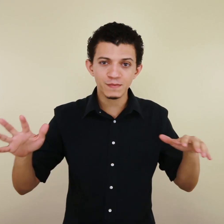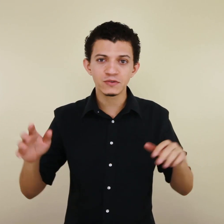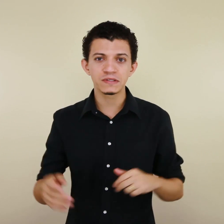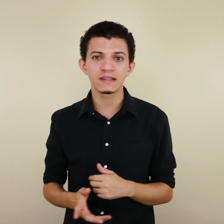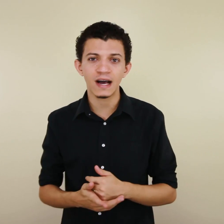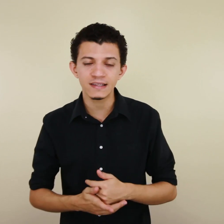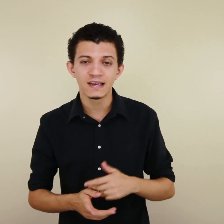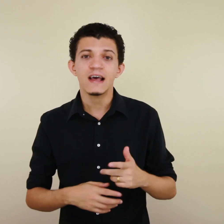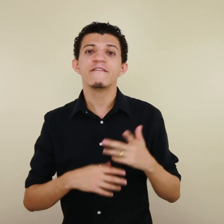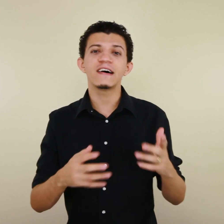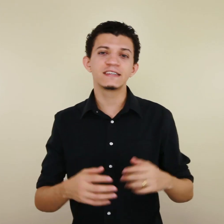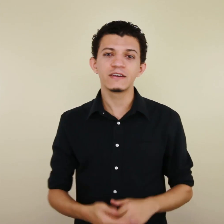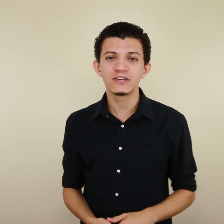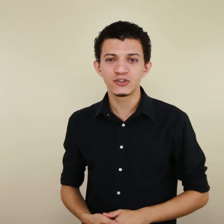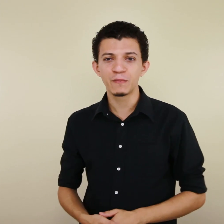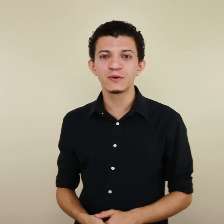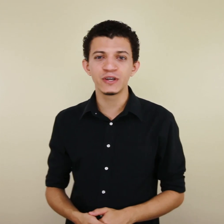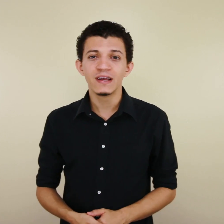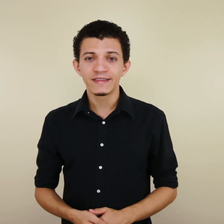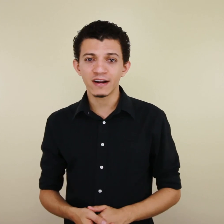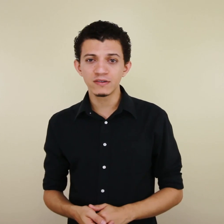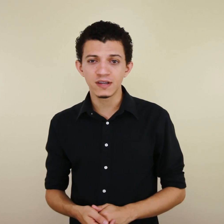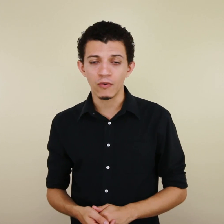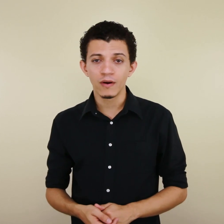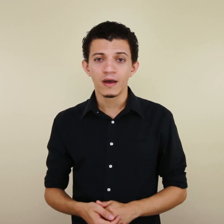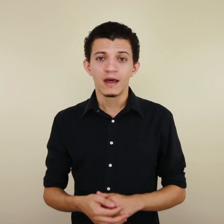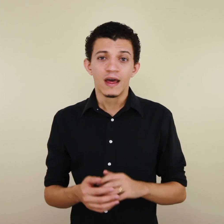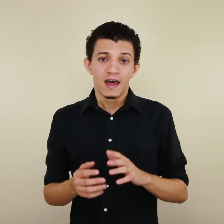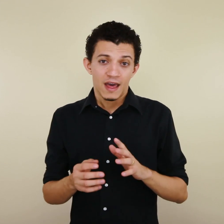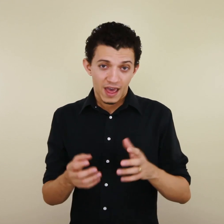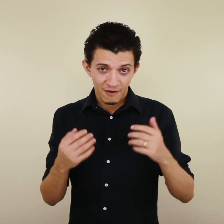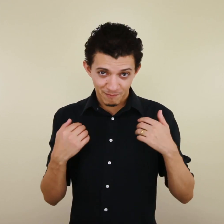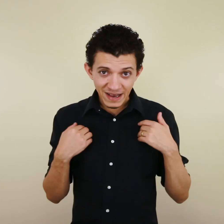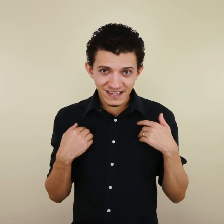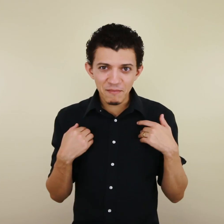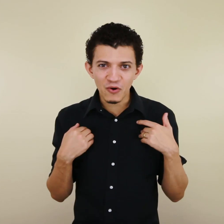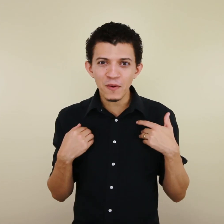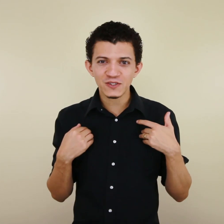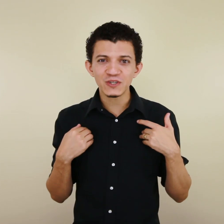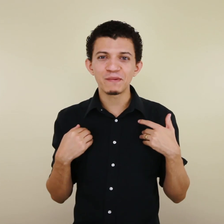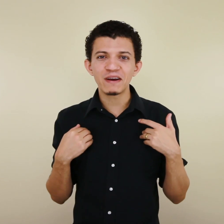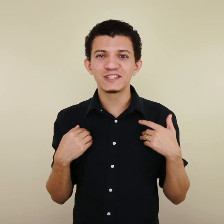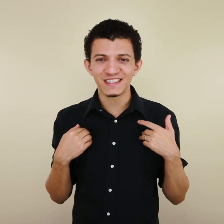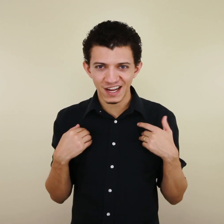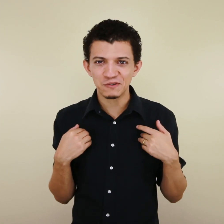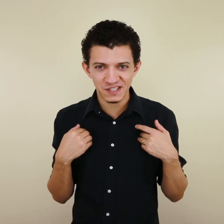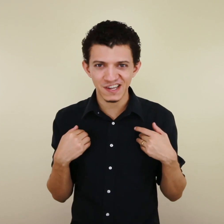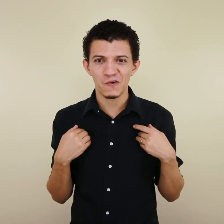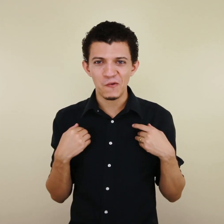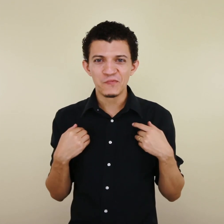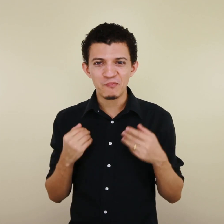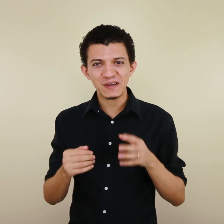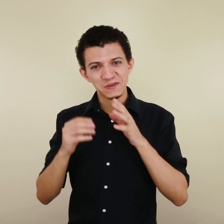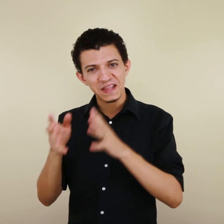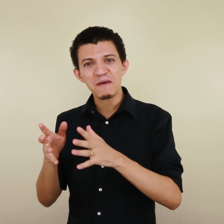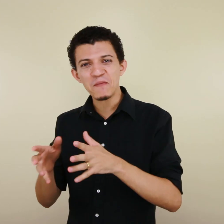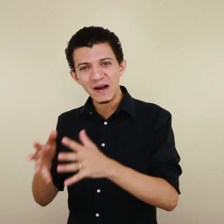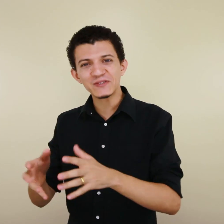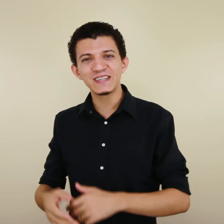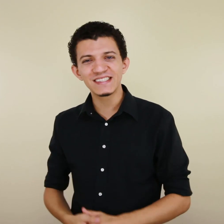pessoas sentadas fazendo esse tipo de tradução. Percebe como eu estou chamando de tradução? Mas o termo mais